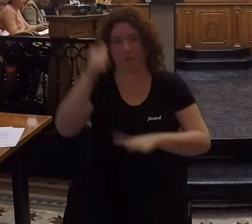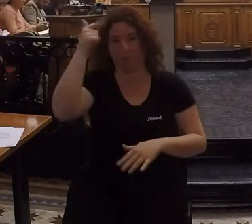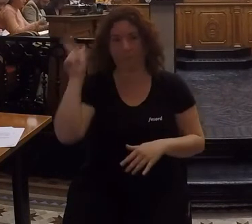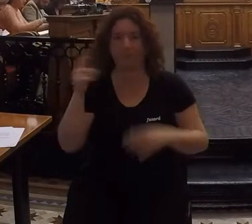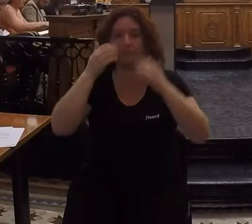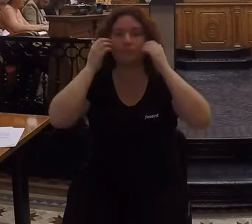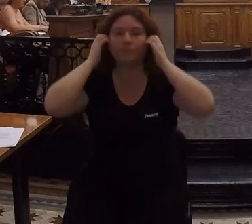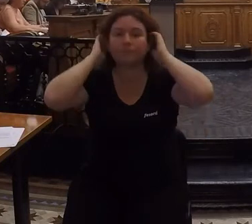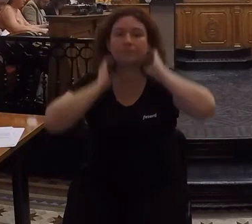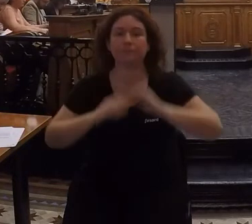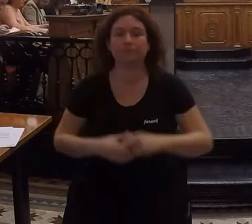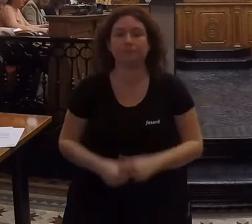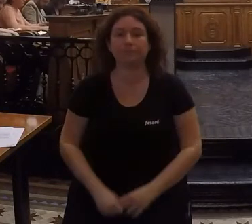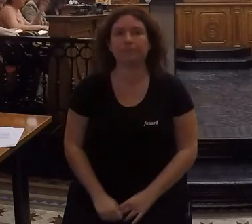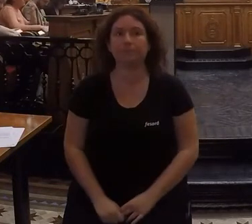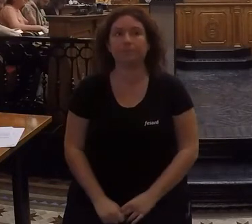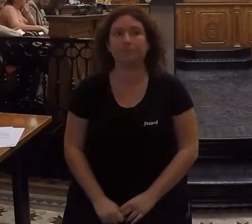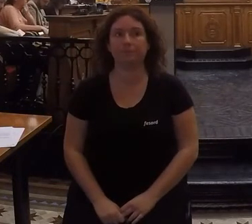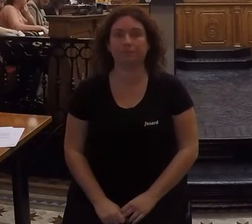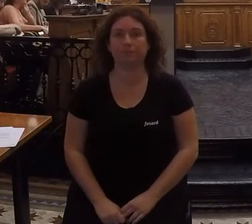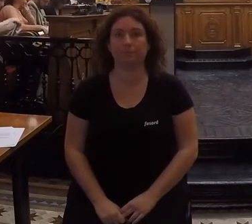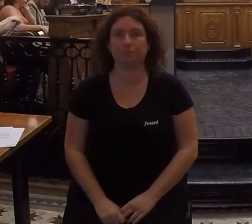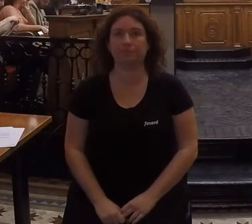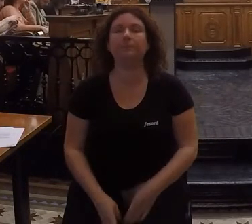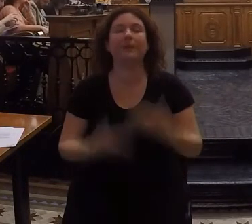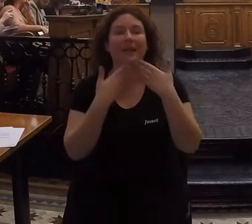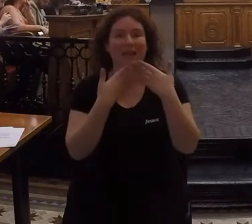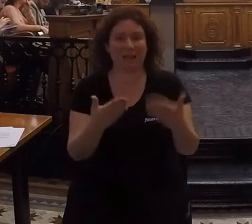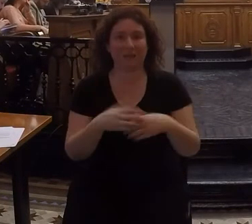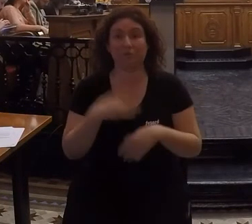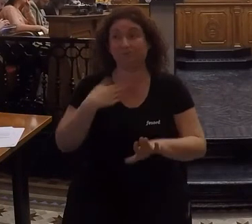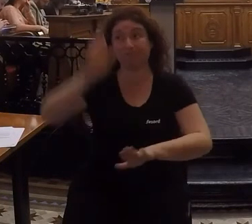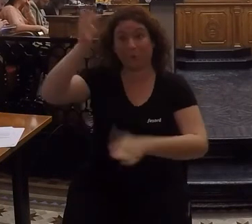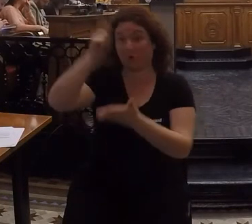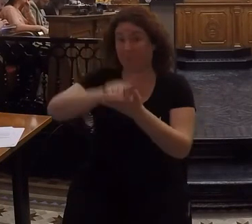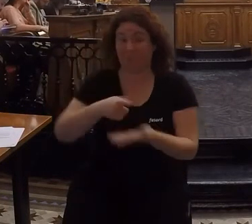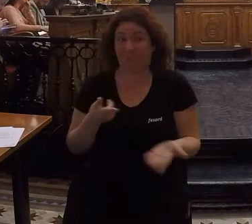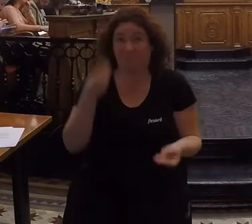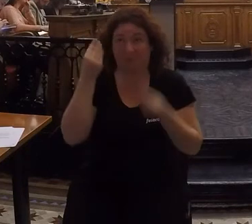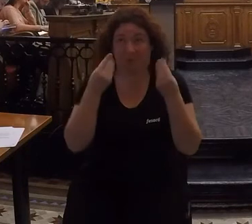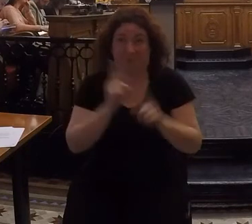Muchas gracias. No pensaba intervenir, pero